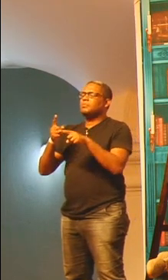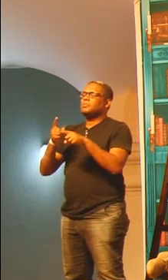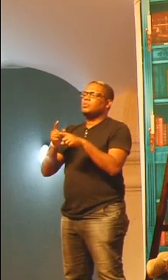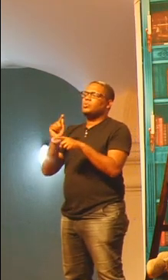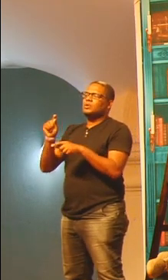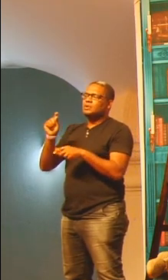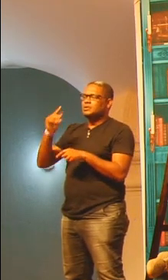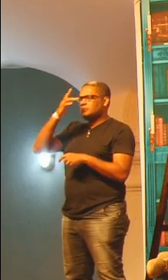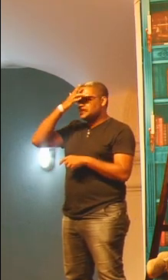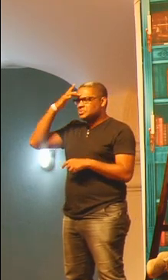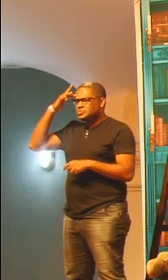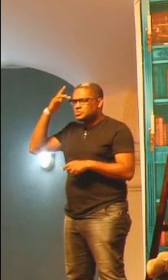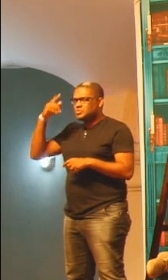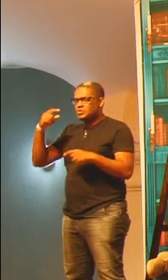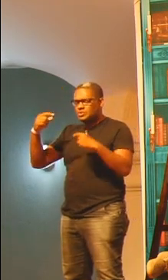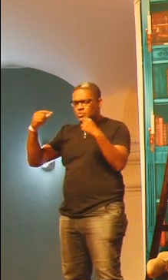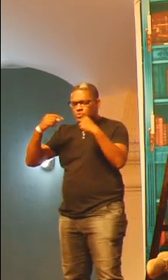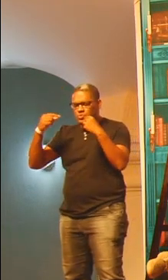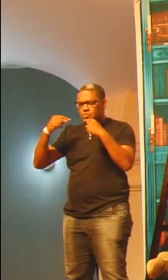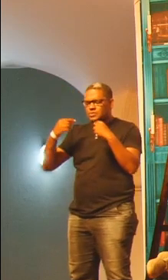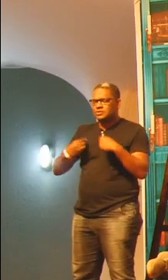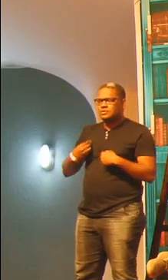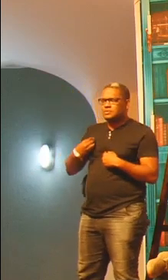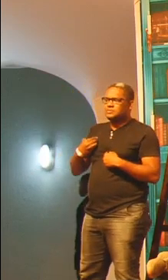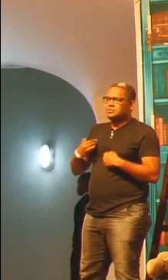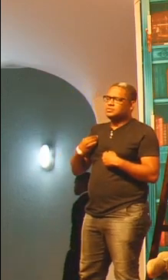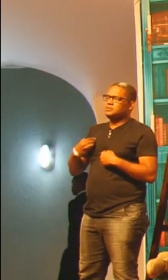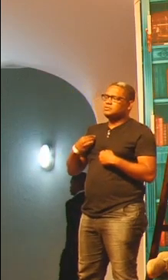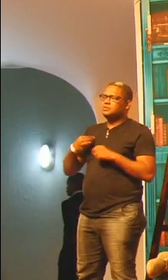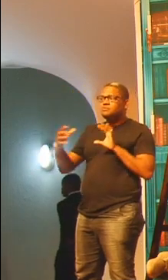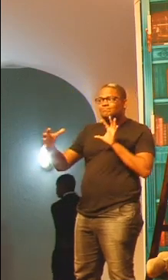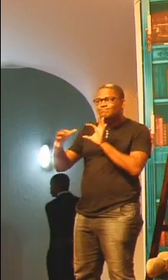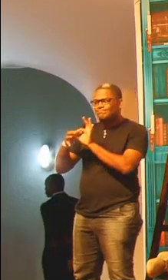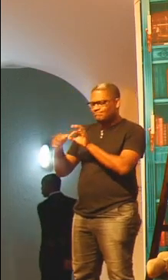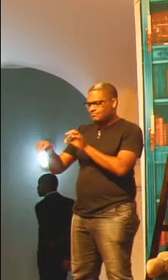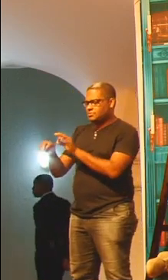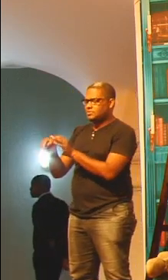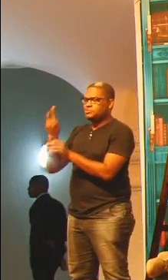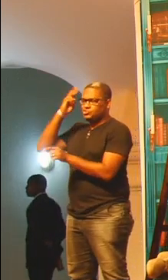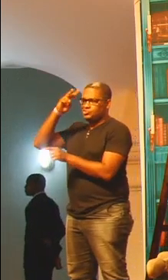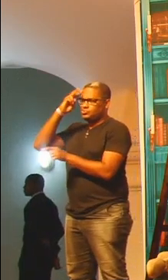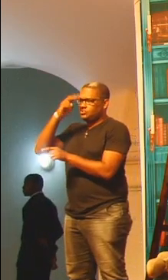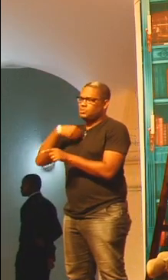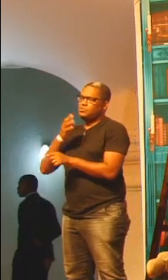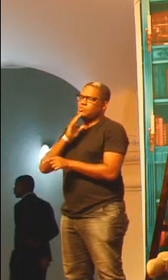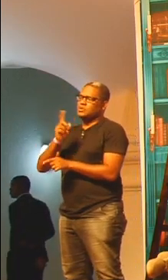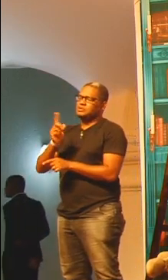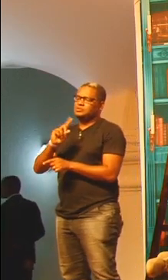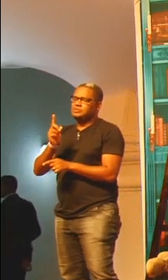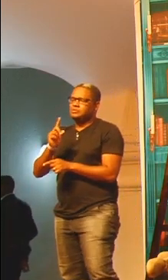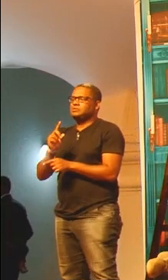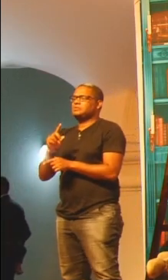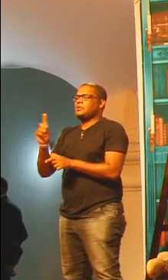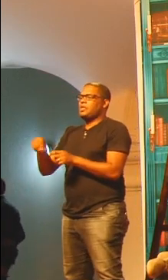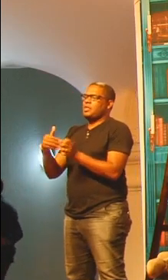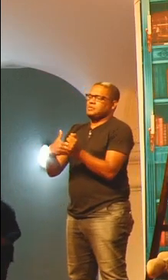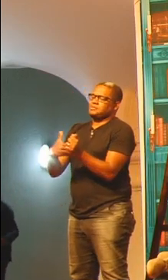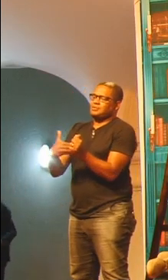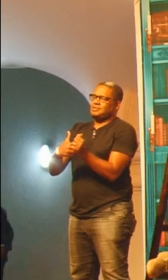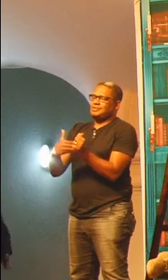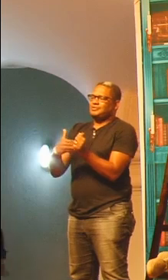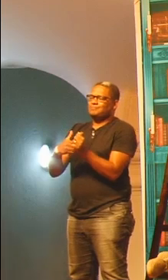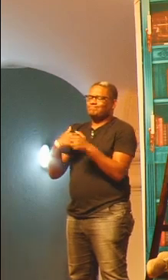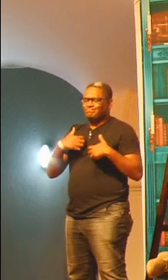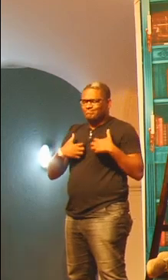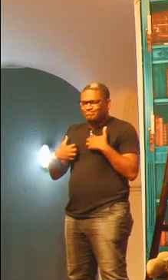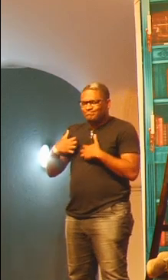minhas questões existenciais estavam ligadas a essa história que eu mesmo não conhecia, que era um segredo que me